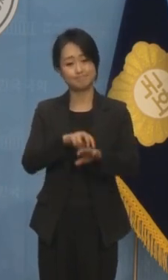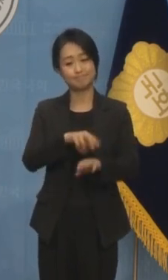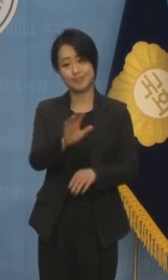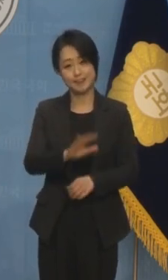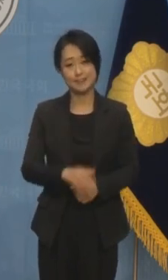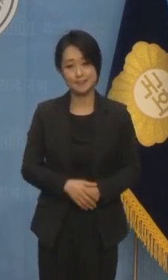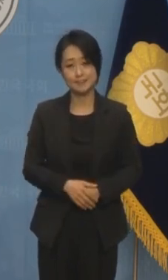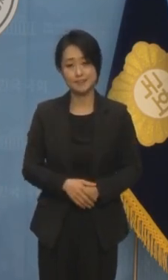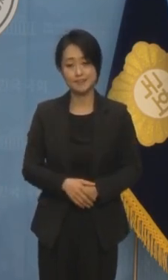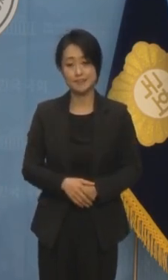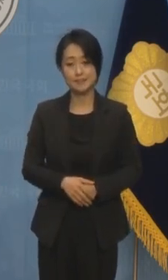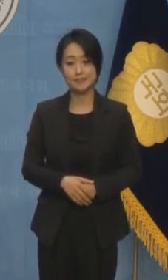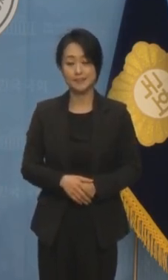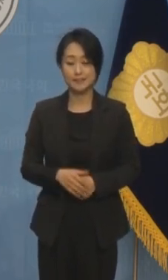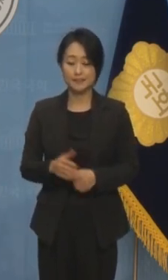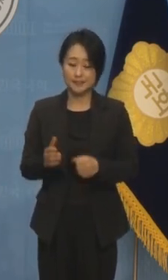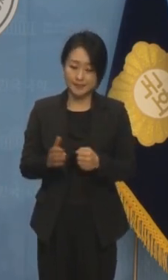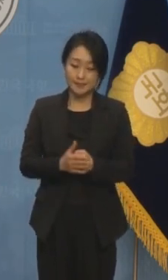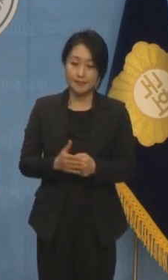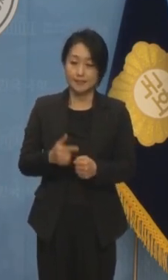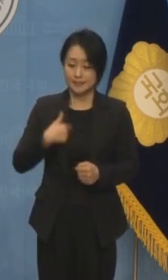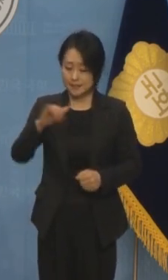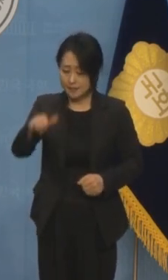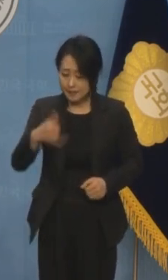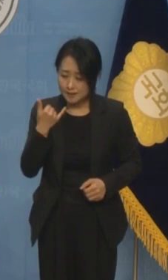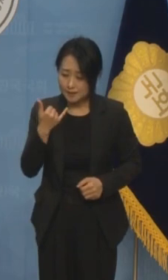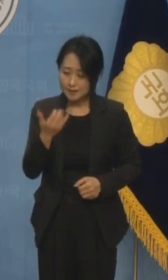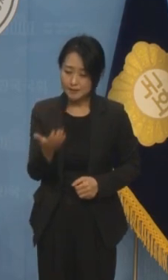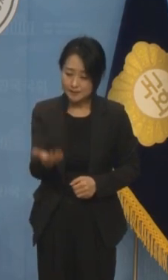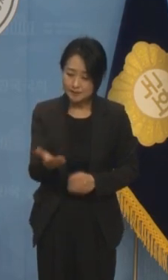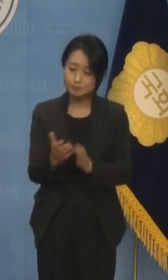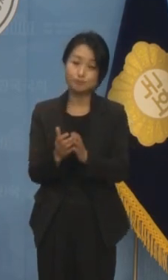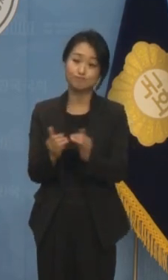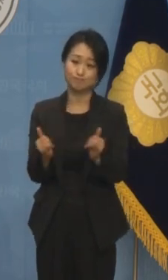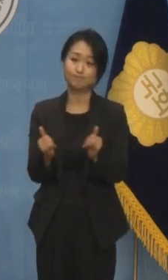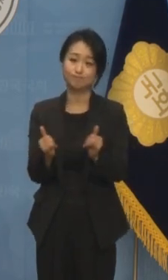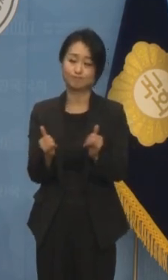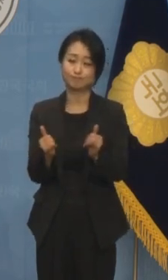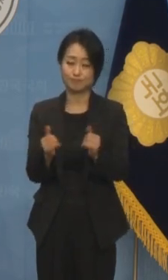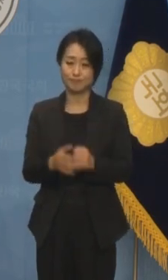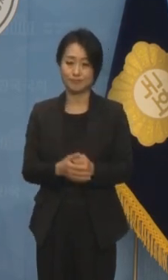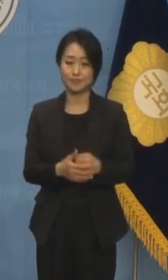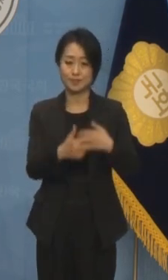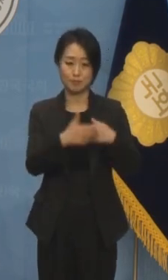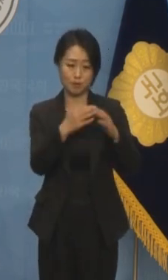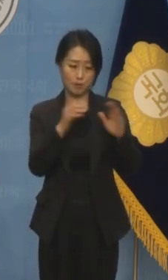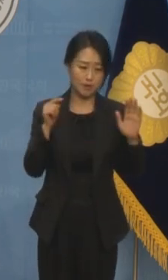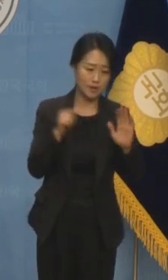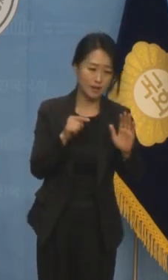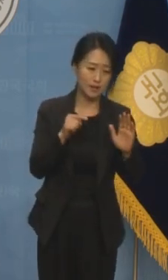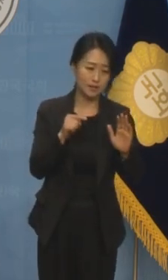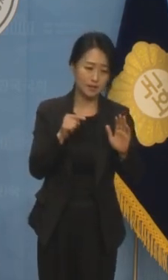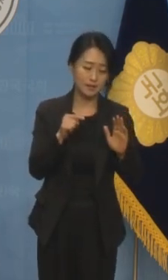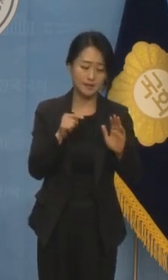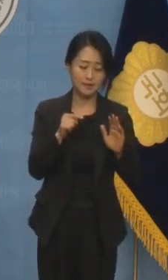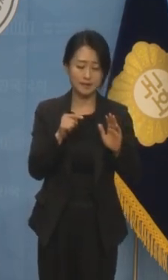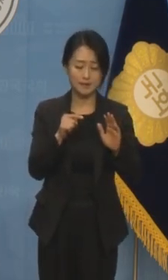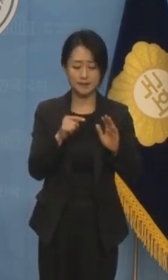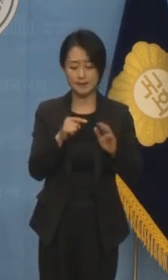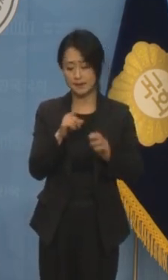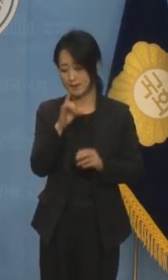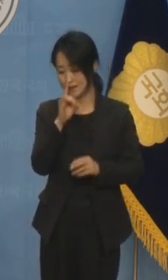지푸라기라도 잡는 심정으로 제게 연락을 주셨던 주민께서는 집단 휴진 소식에 밤새